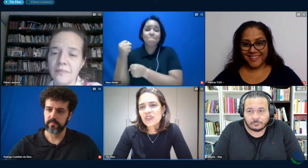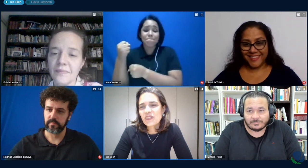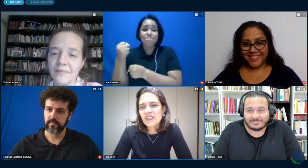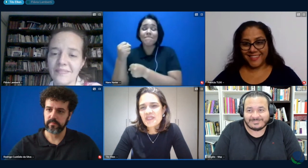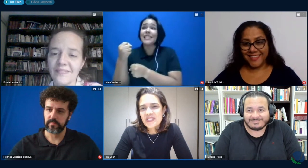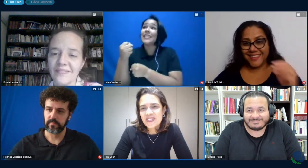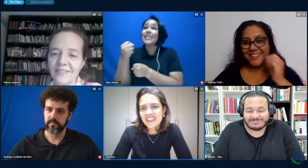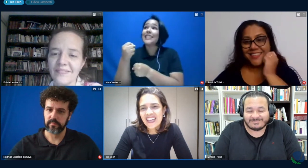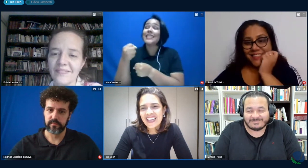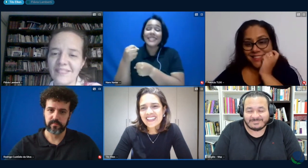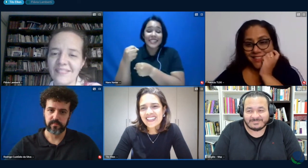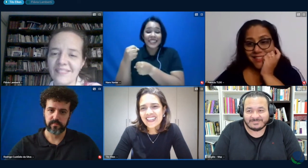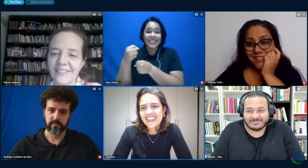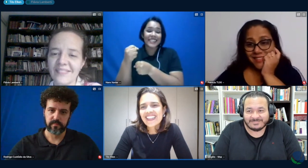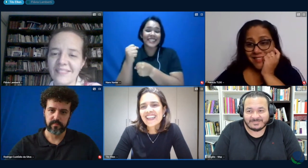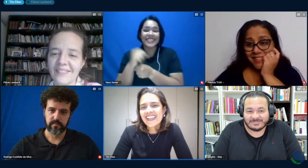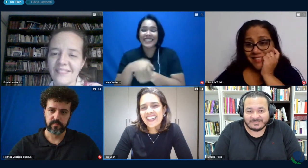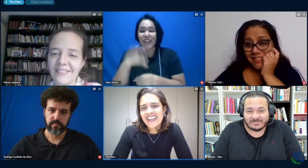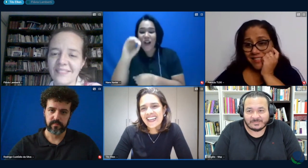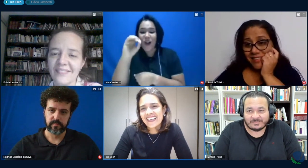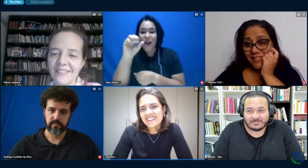Eu estou muito emocionada, né?